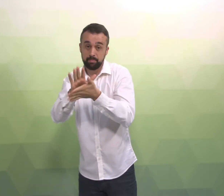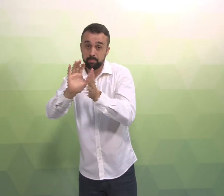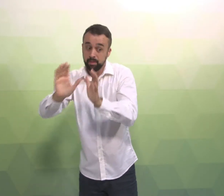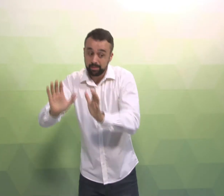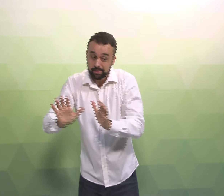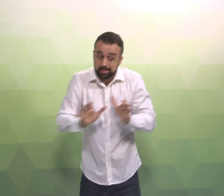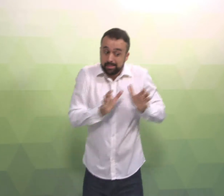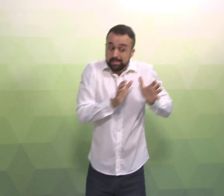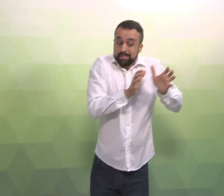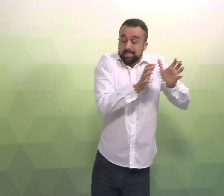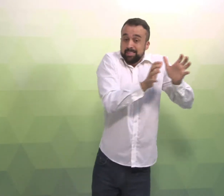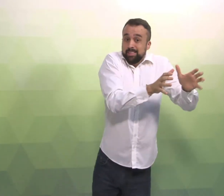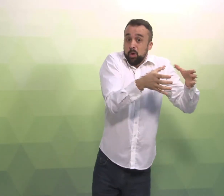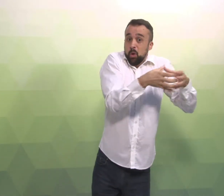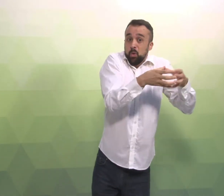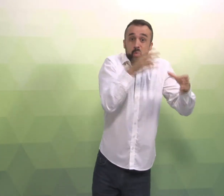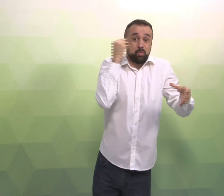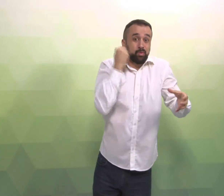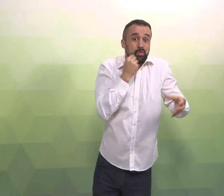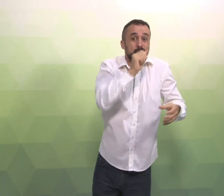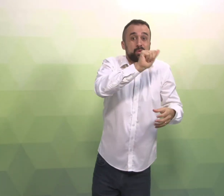ou seja, não prejudicou em nada.